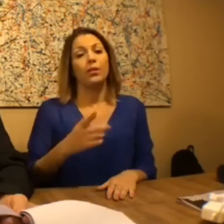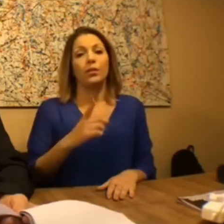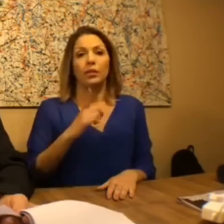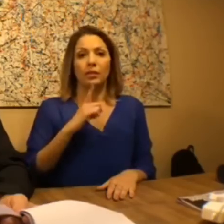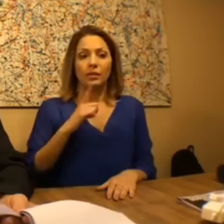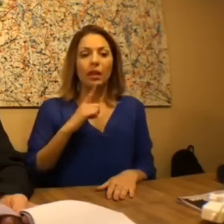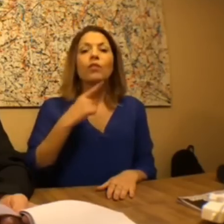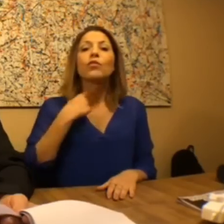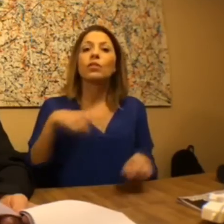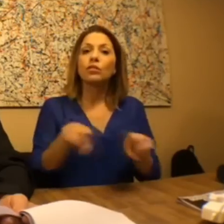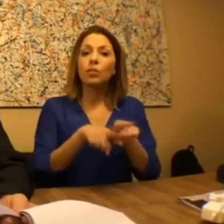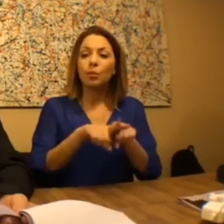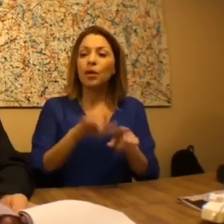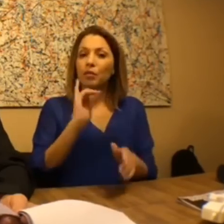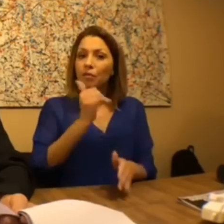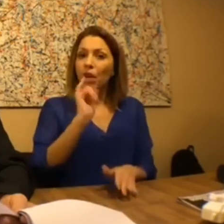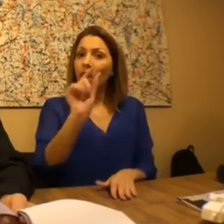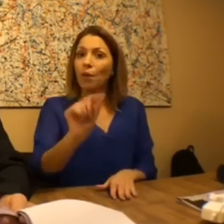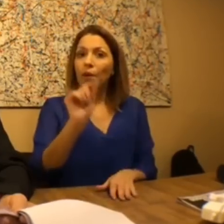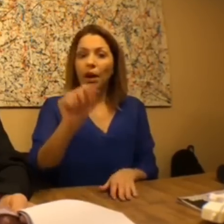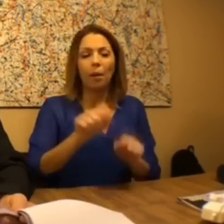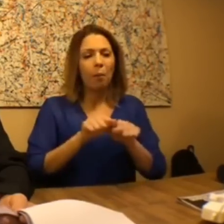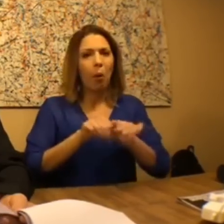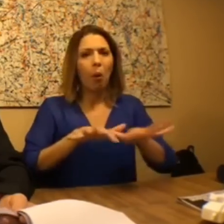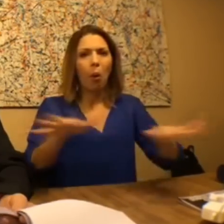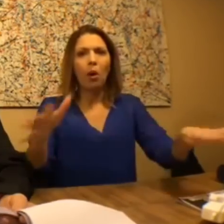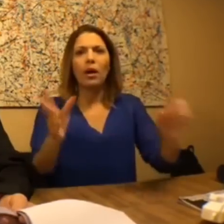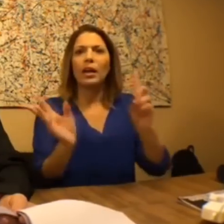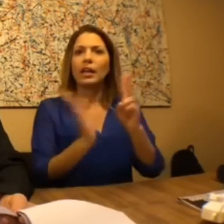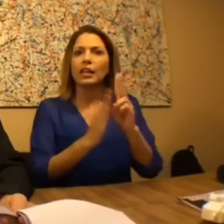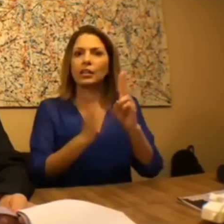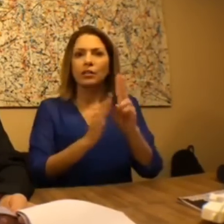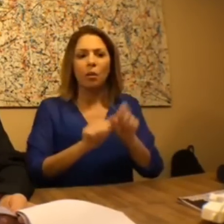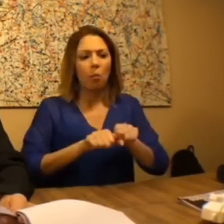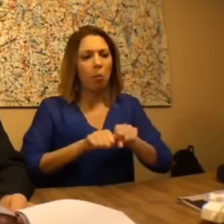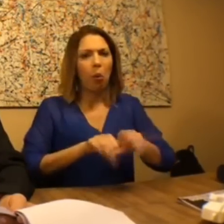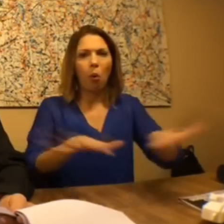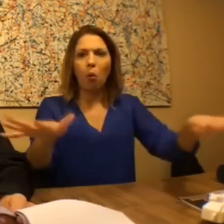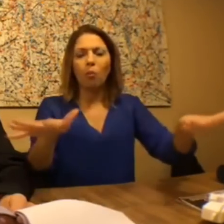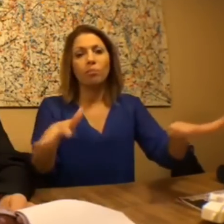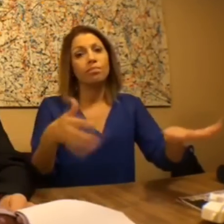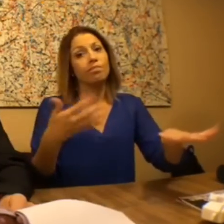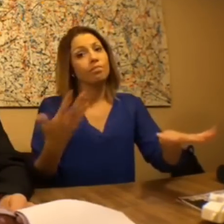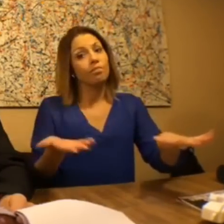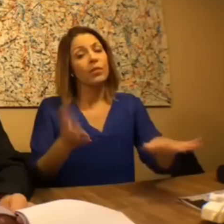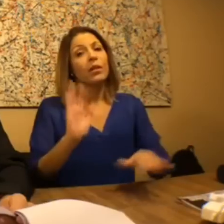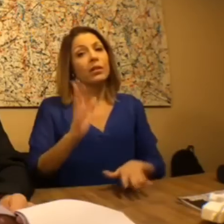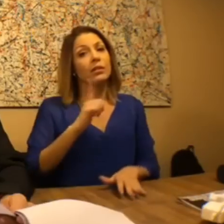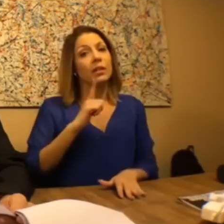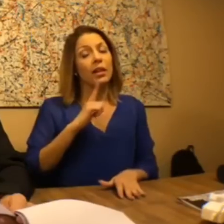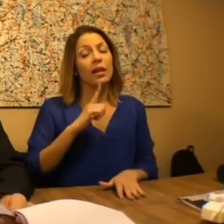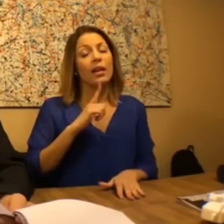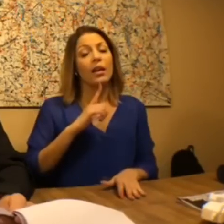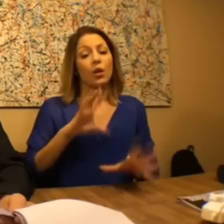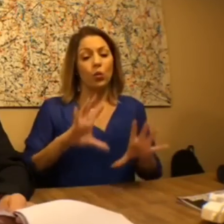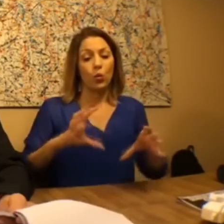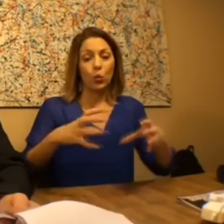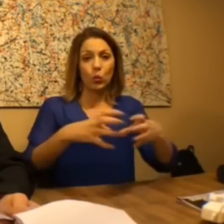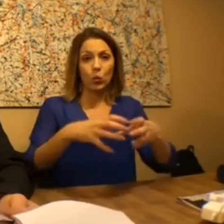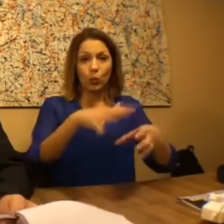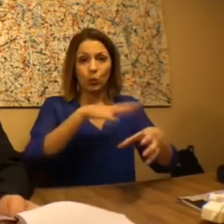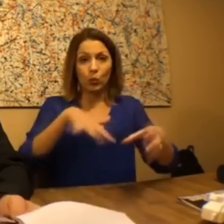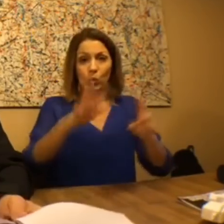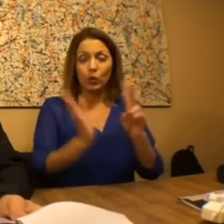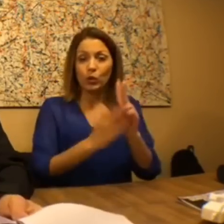terras indígenas. É outra questão. Só a reserva Yanomami, ela tem duas vezes o tamanho do Rio de Janeiro para